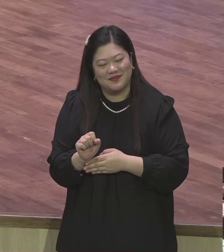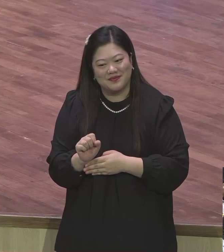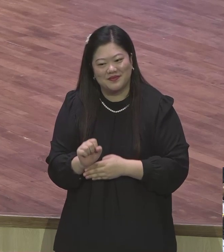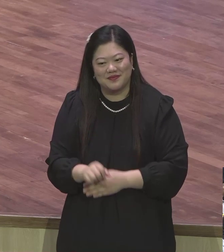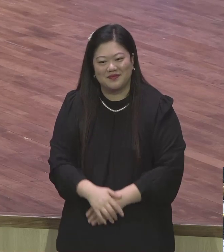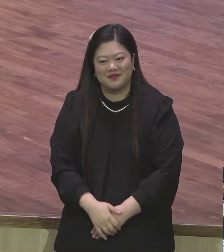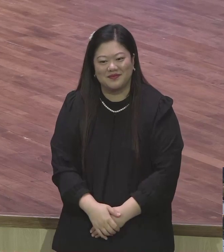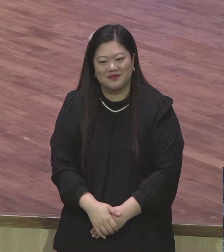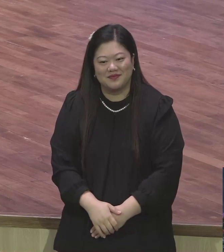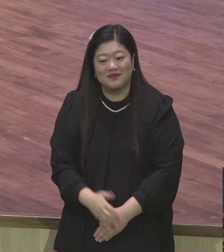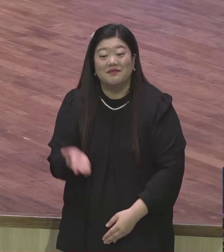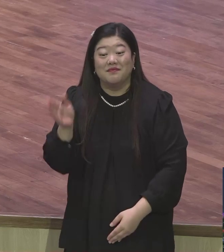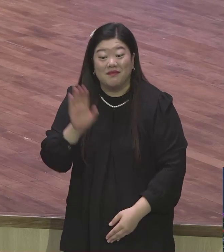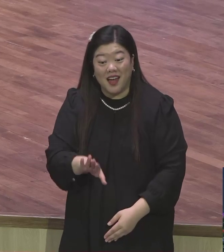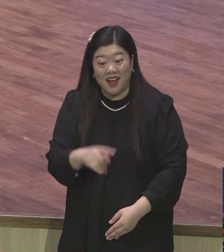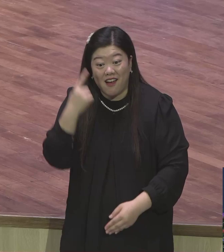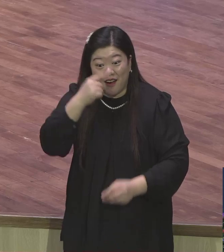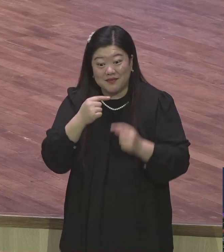근데 행복해요.